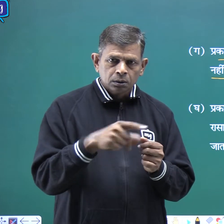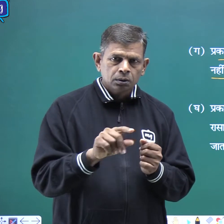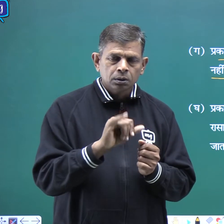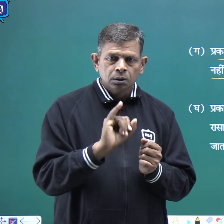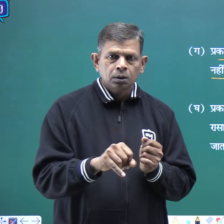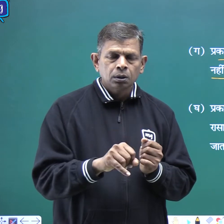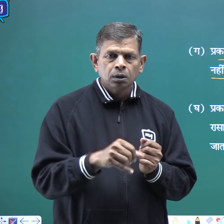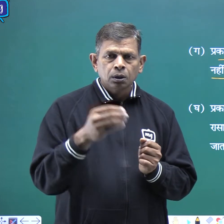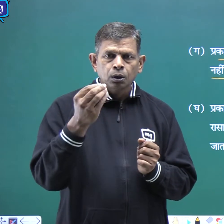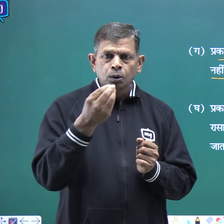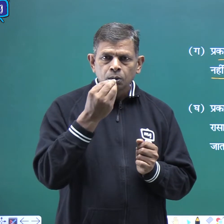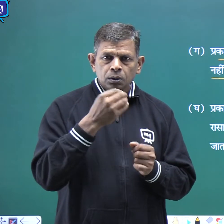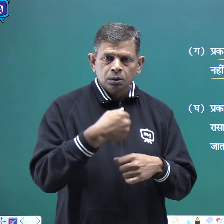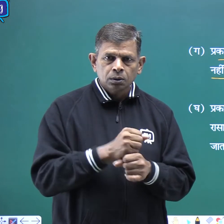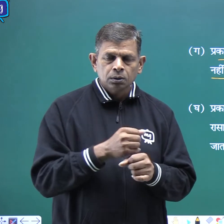प्रकाश संश्लेषण में